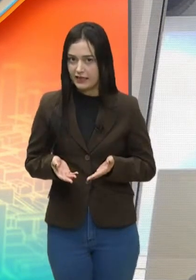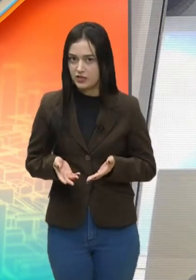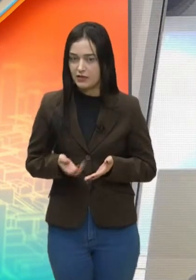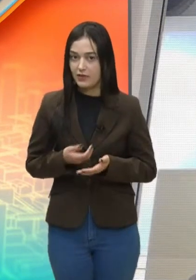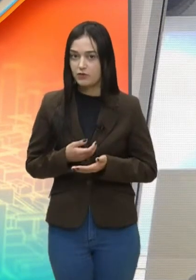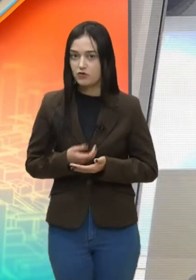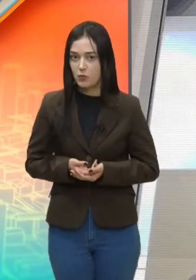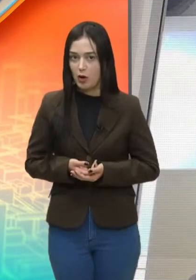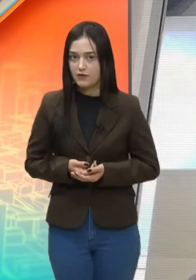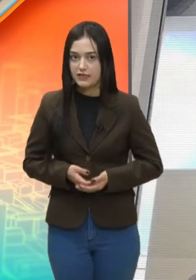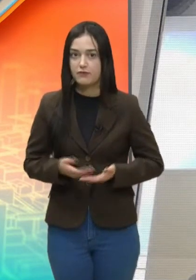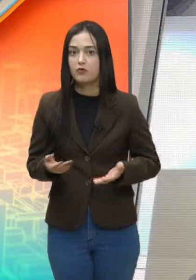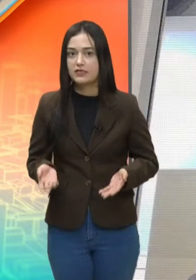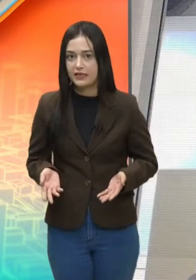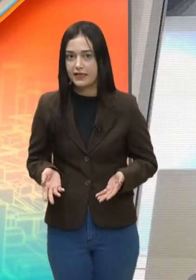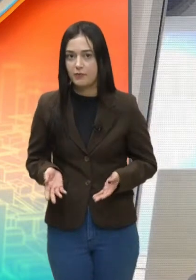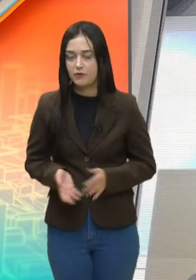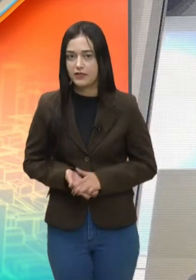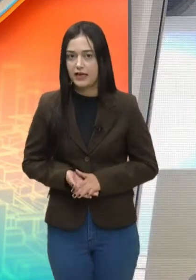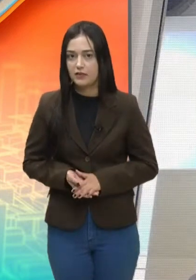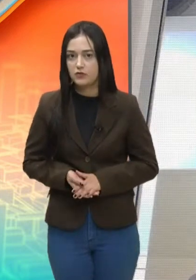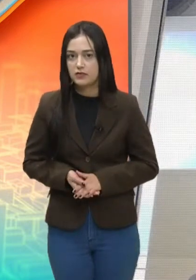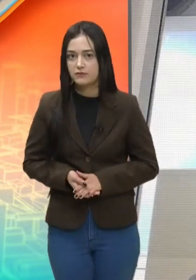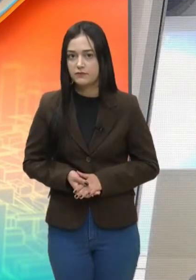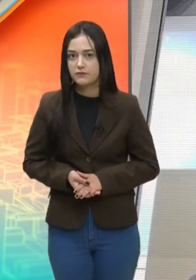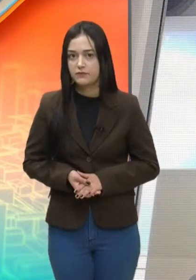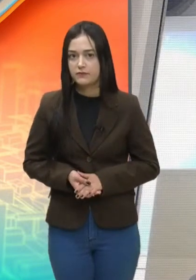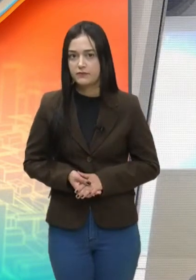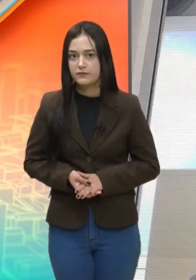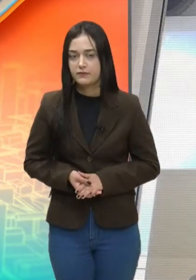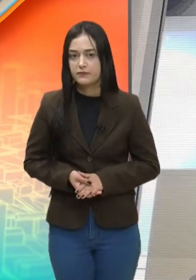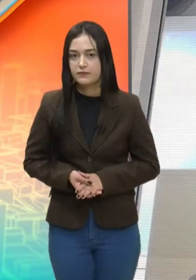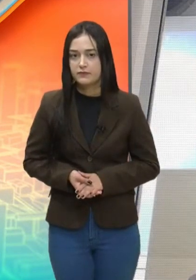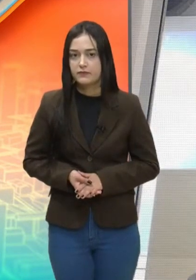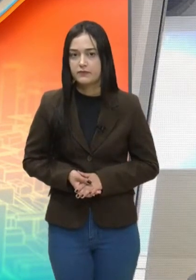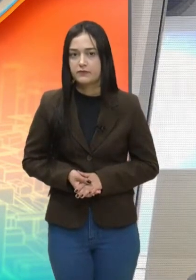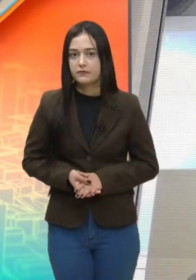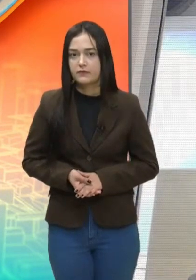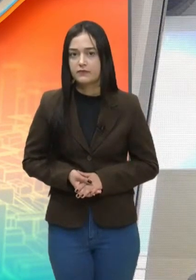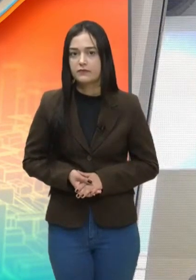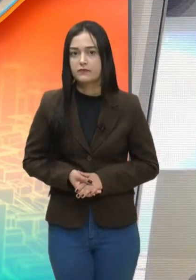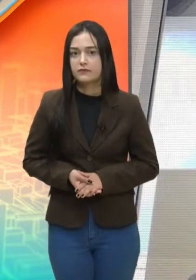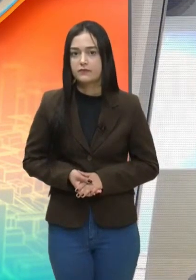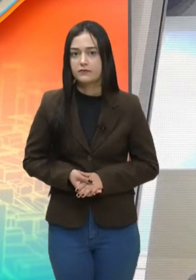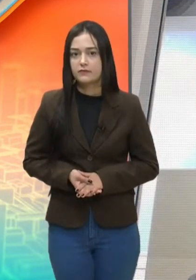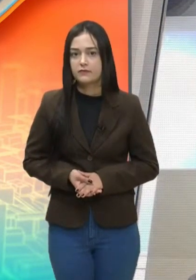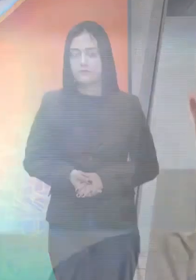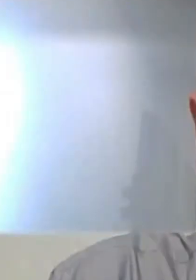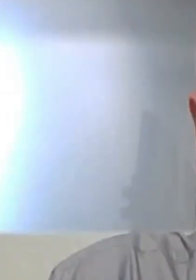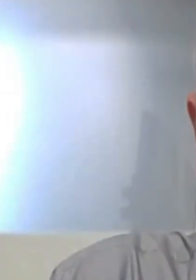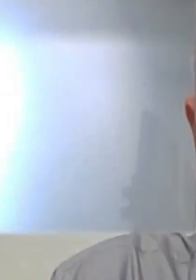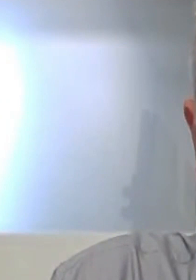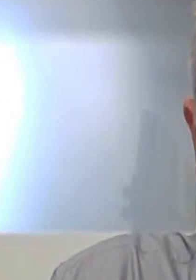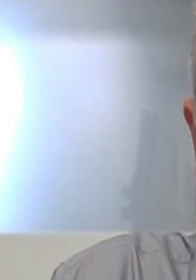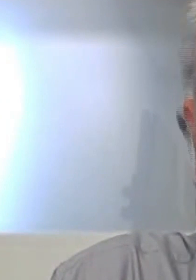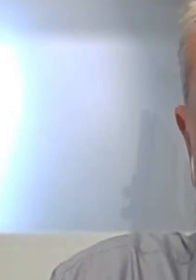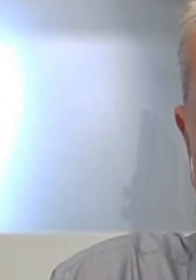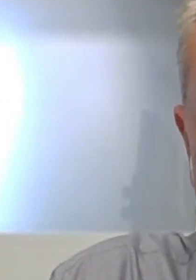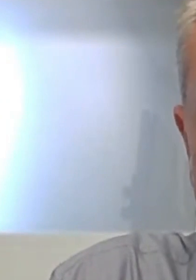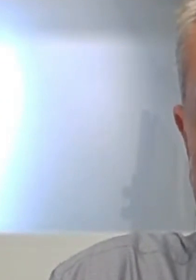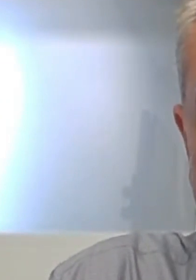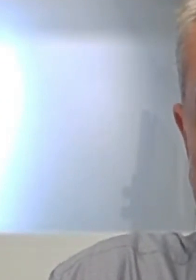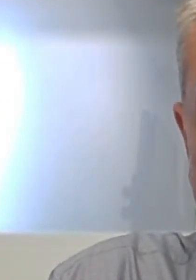paredes, também nos móveis que vão ser reaproveitados? A gente recomenda para